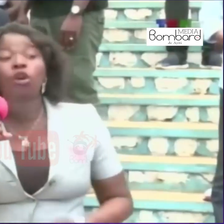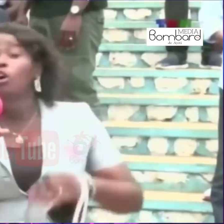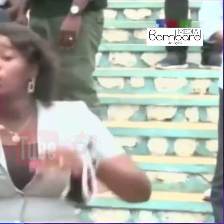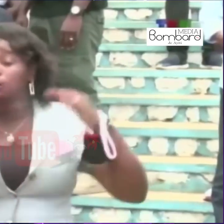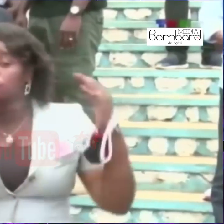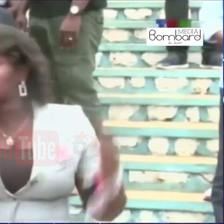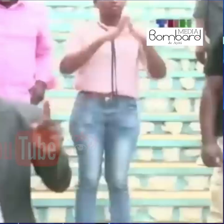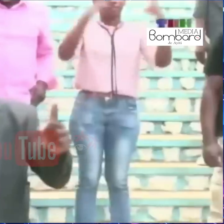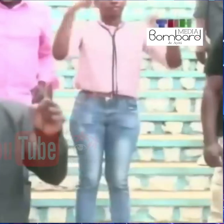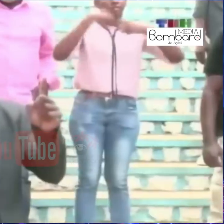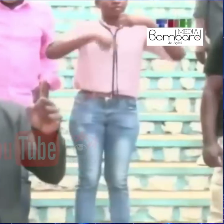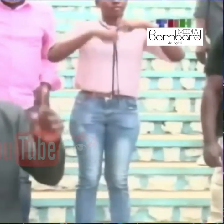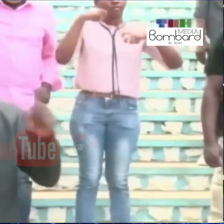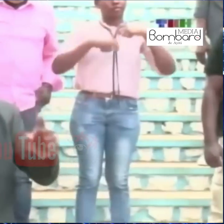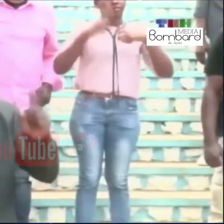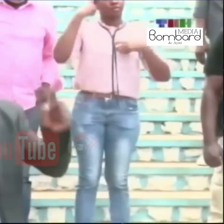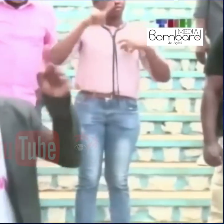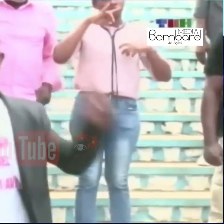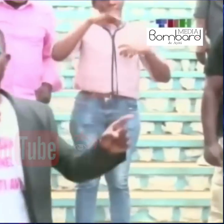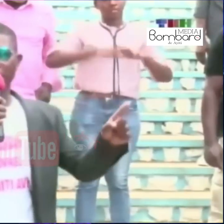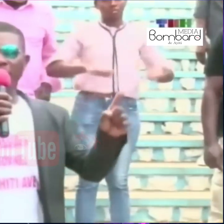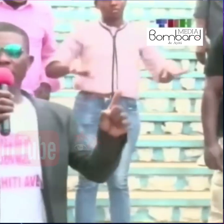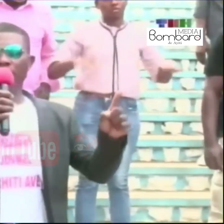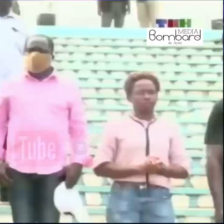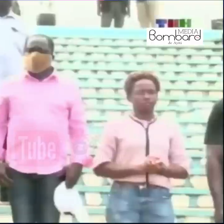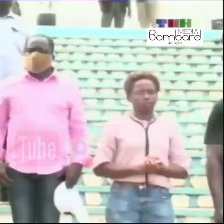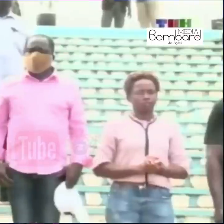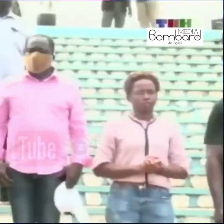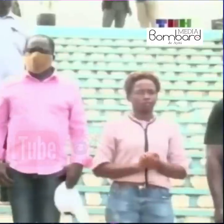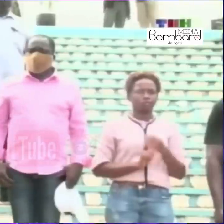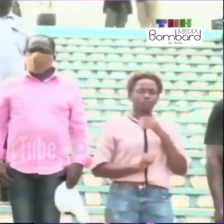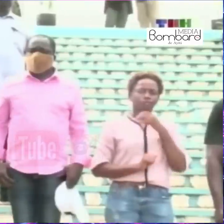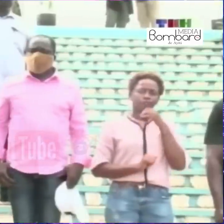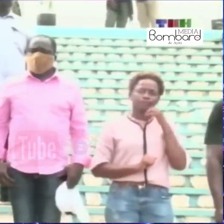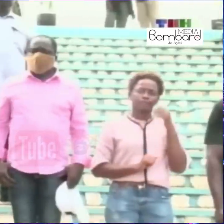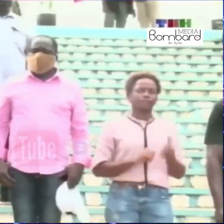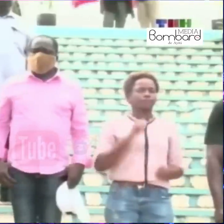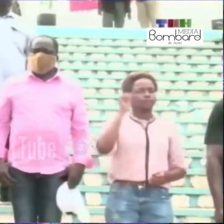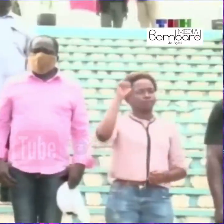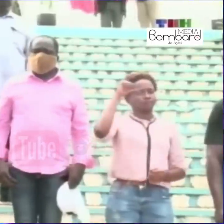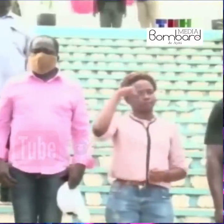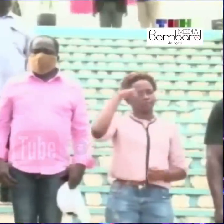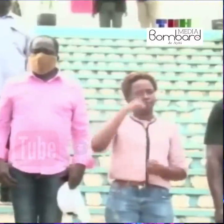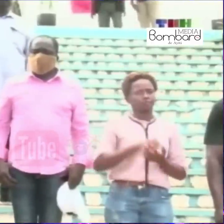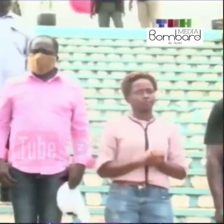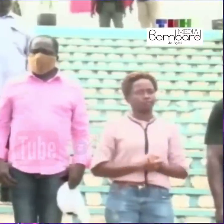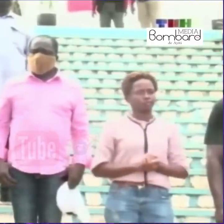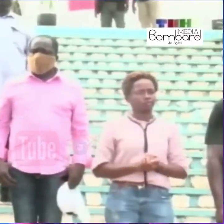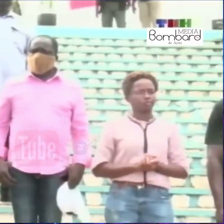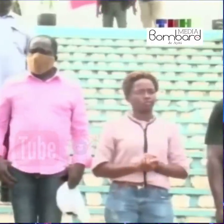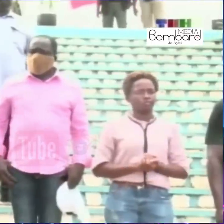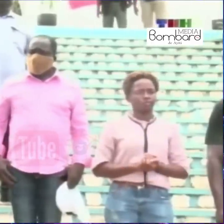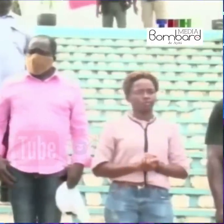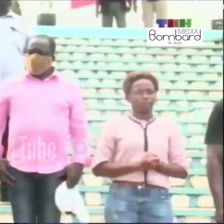pour zone ça bénéficier dans programme courant 24 sur 24 là. Président mandé population pour commencer mettre tête ensemble une